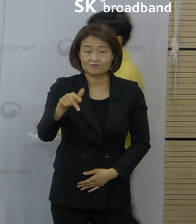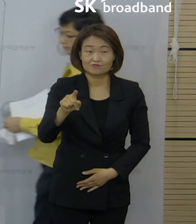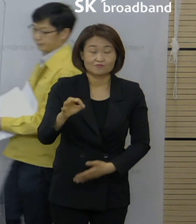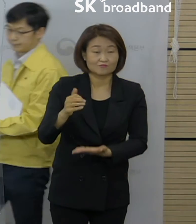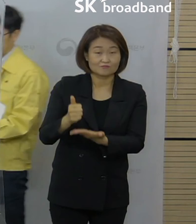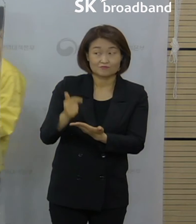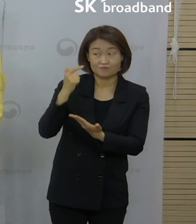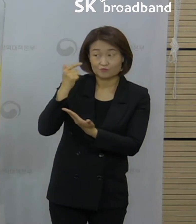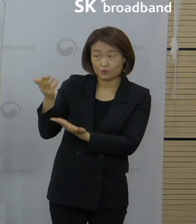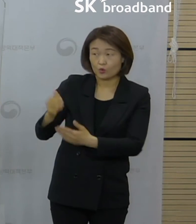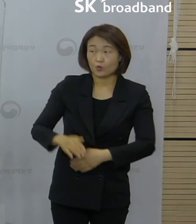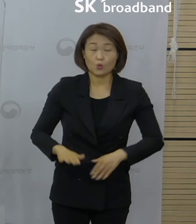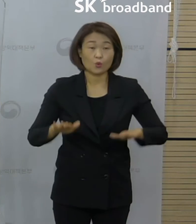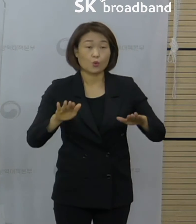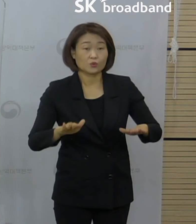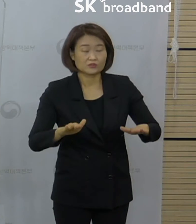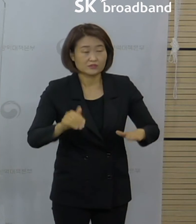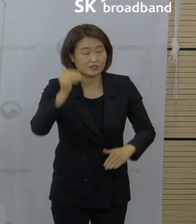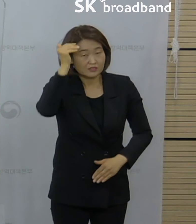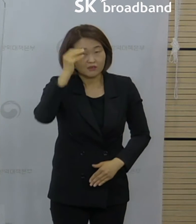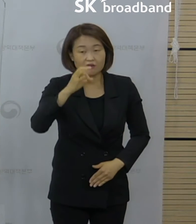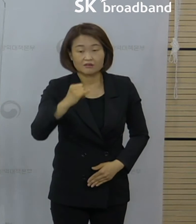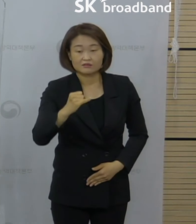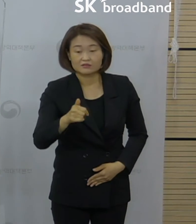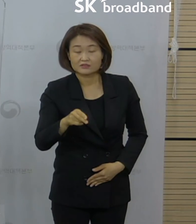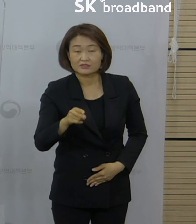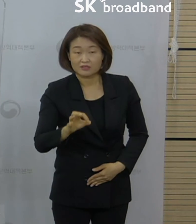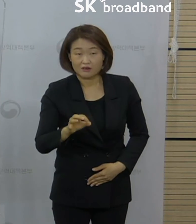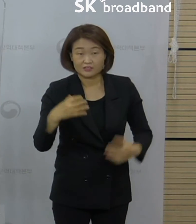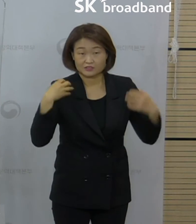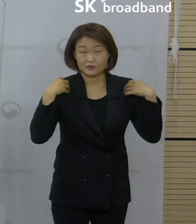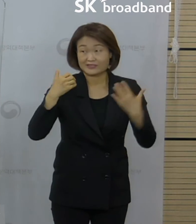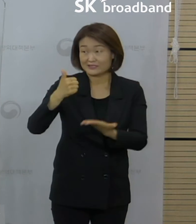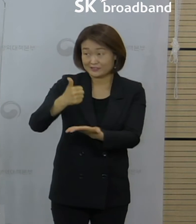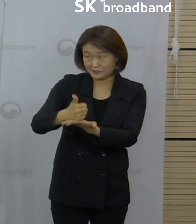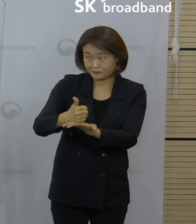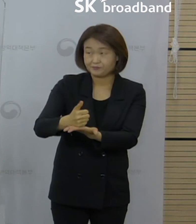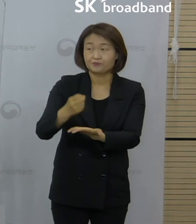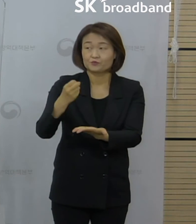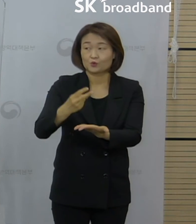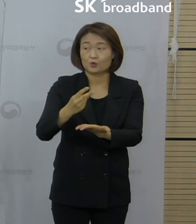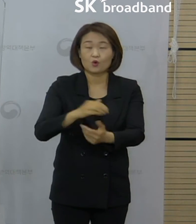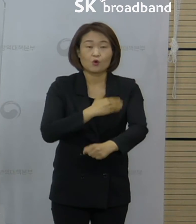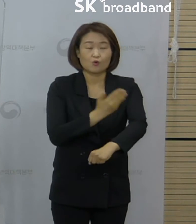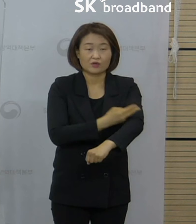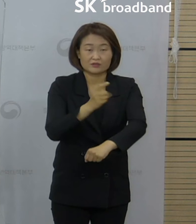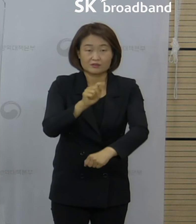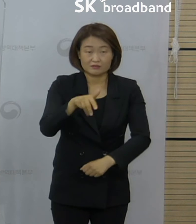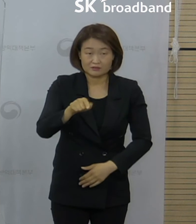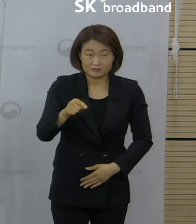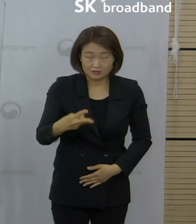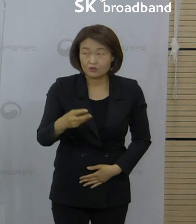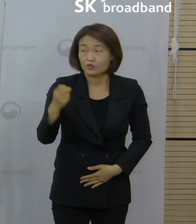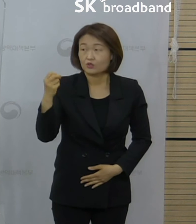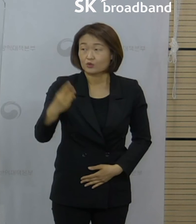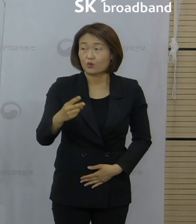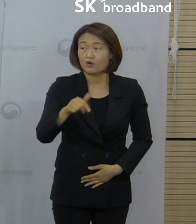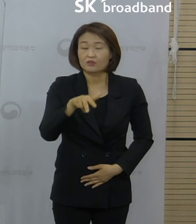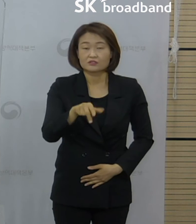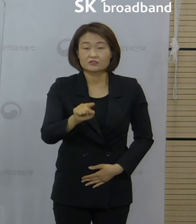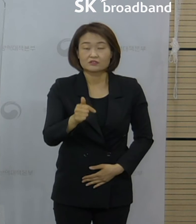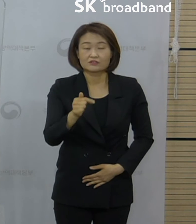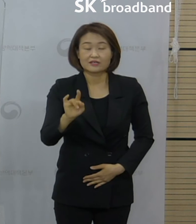정 청장께서 접종을 했고 이전에 보건복지부 장관, 행안부 장관, 총리께서 접종을